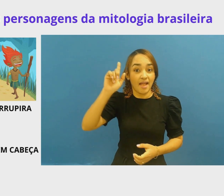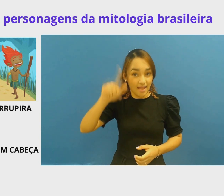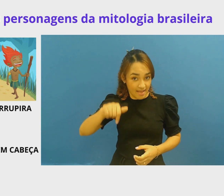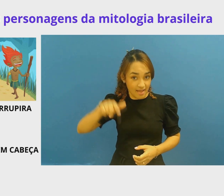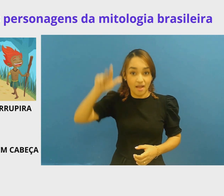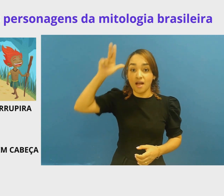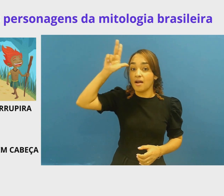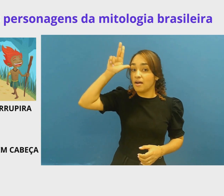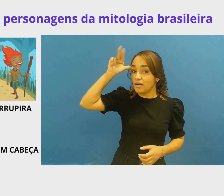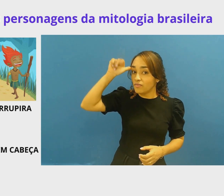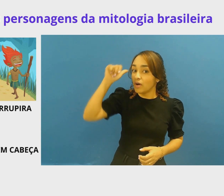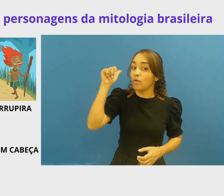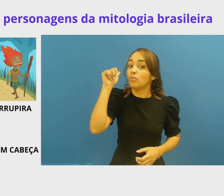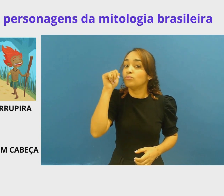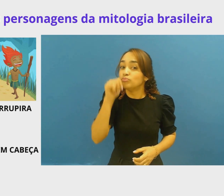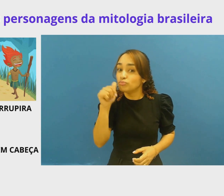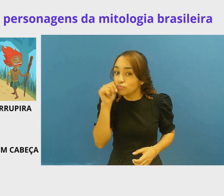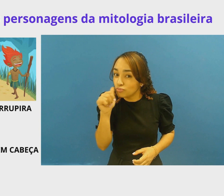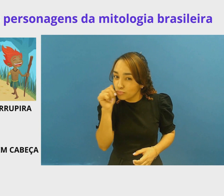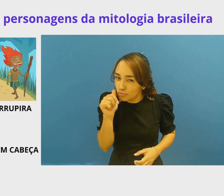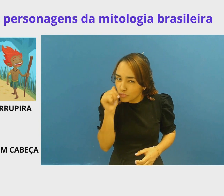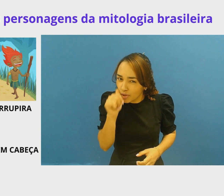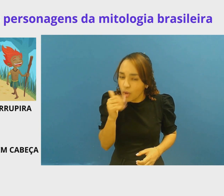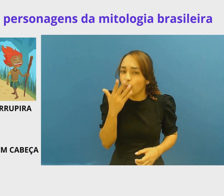sem cabeça.